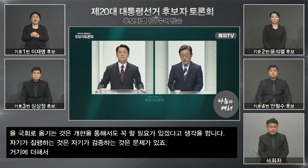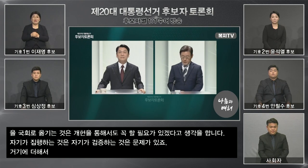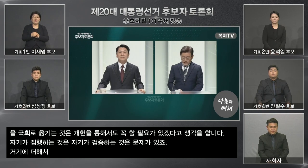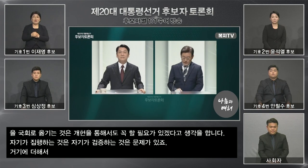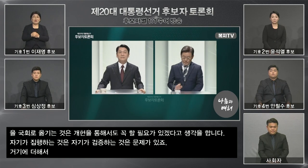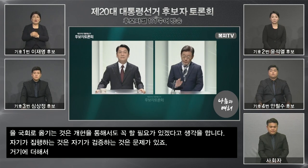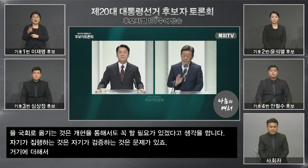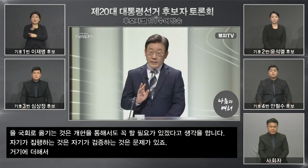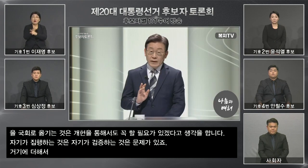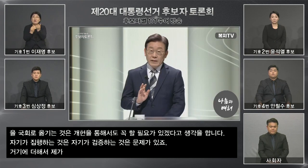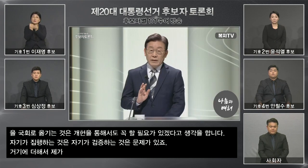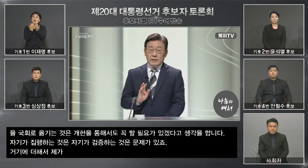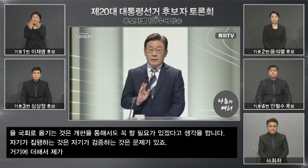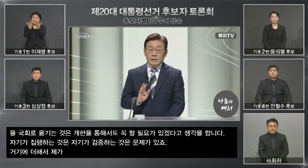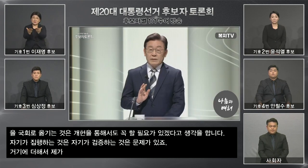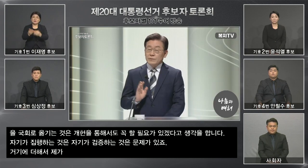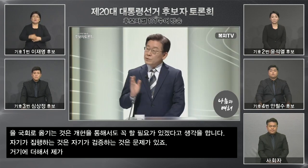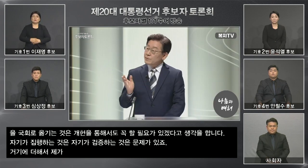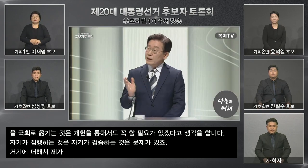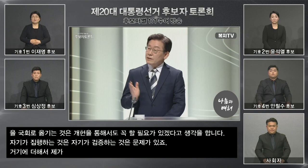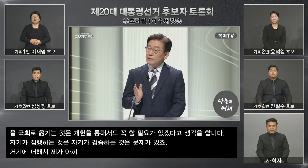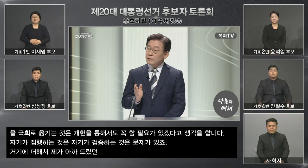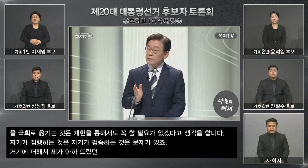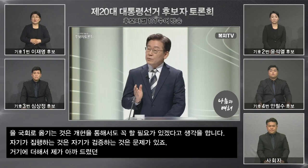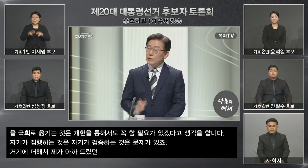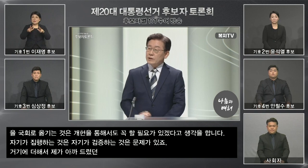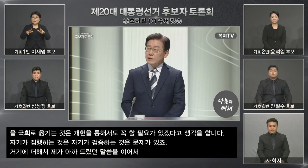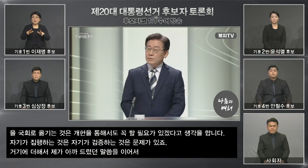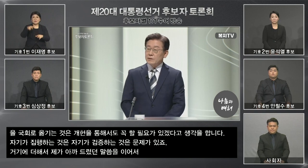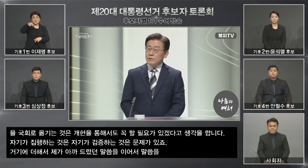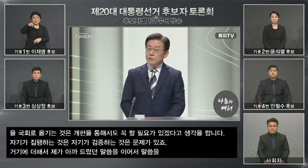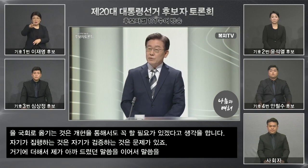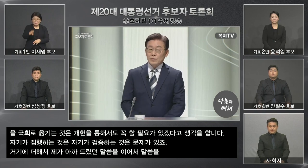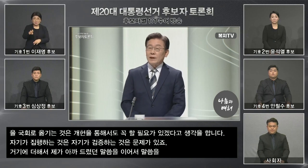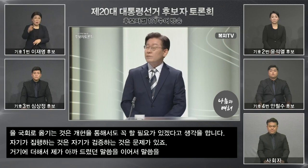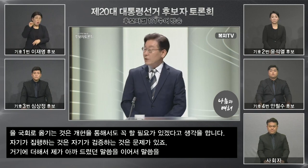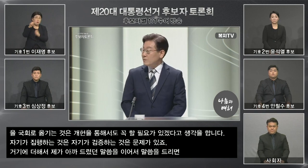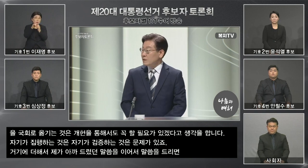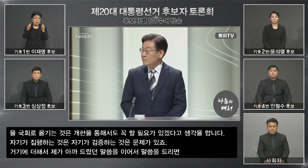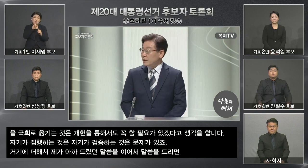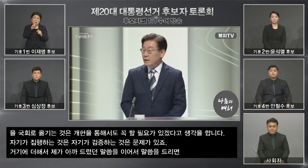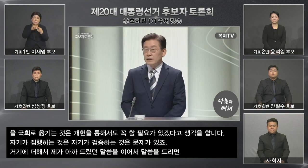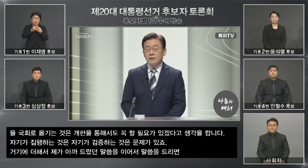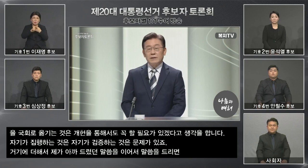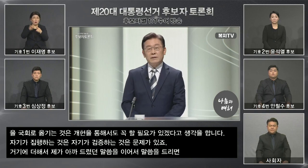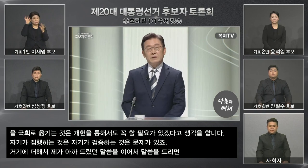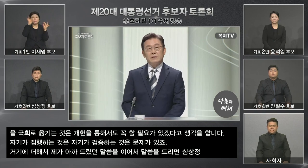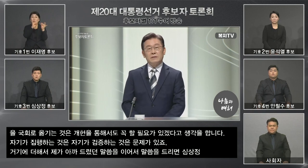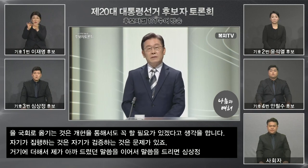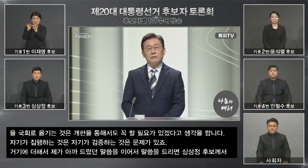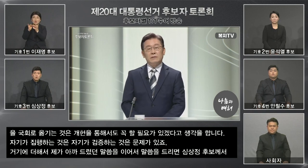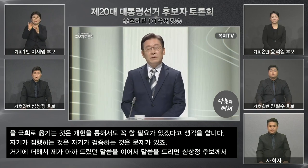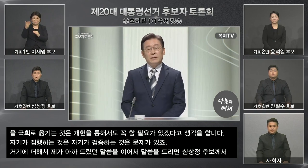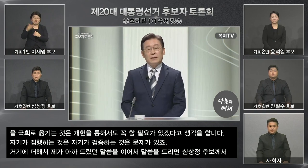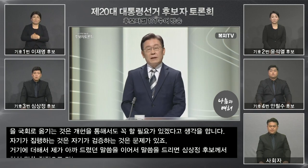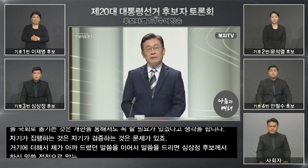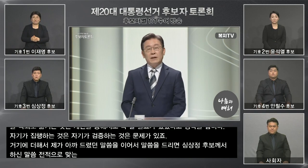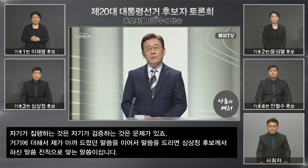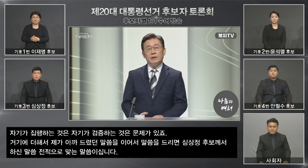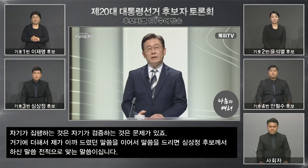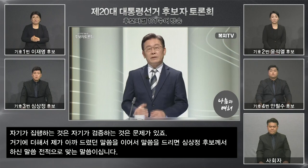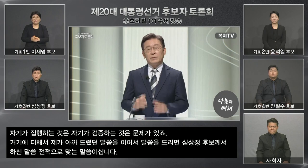이어서 말씀을 드리면은 지금 심상정 후보께서 하신 말씀 전적으로 맞는 말씀이십니다. 그래서 저희는